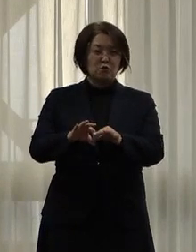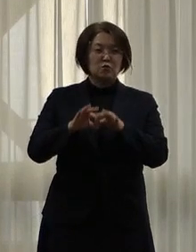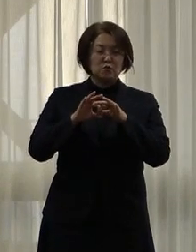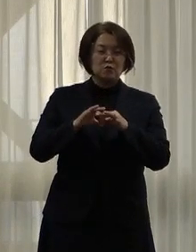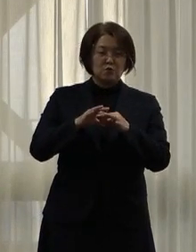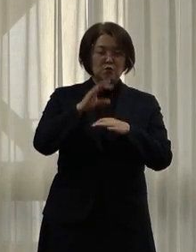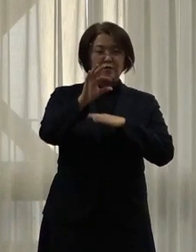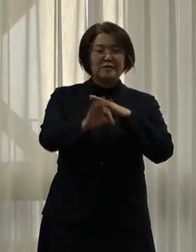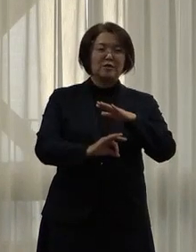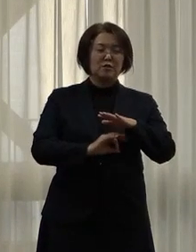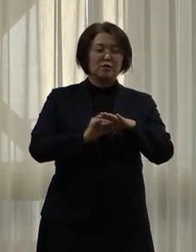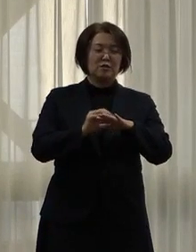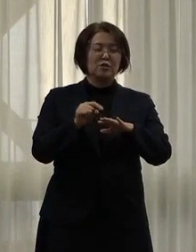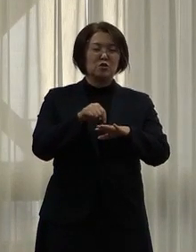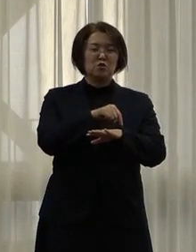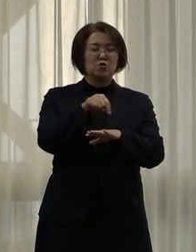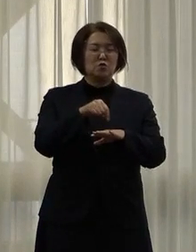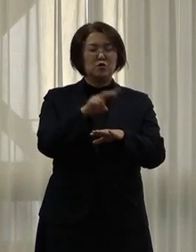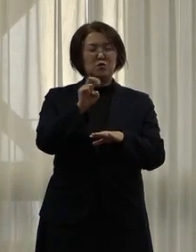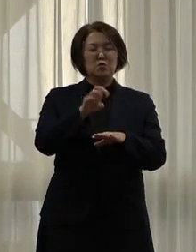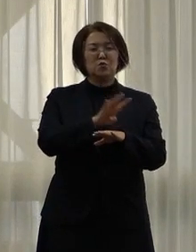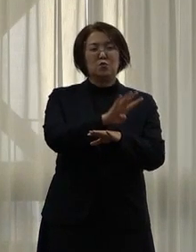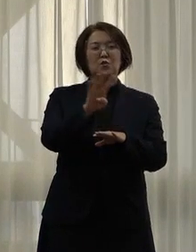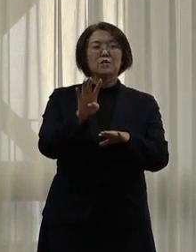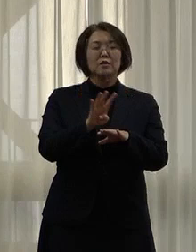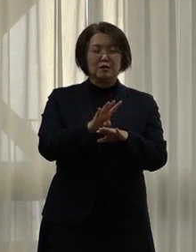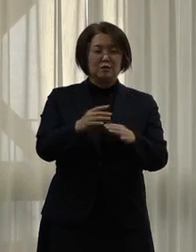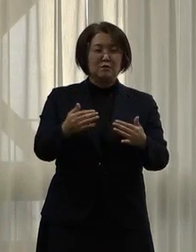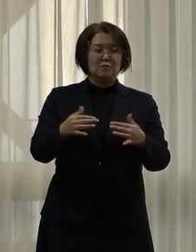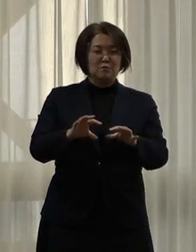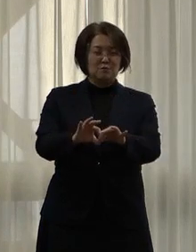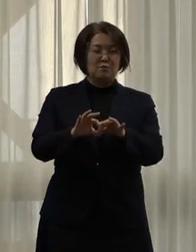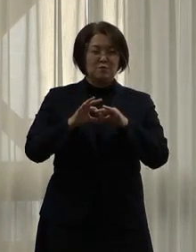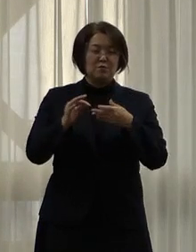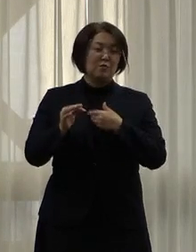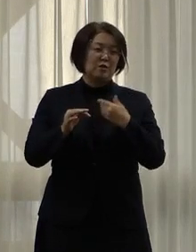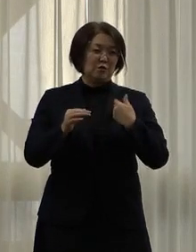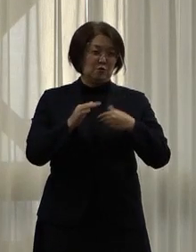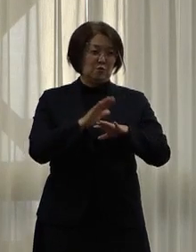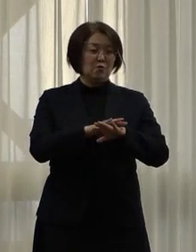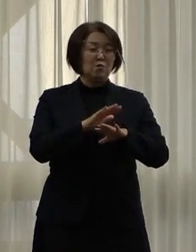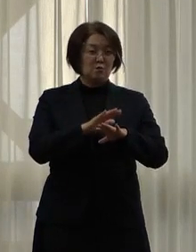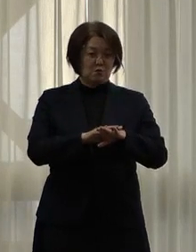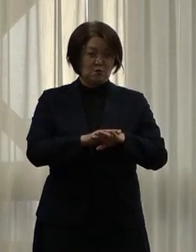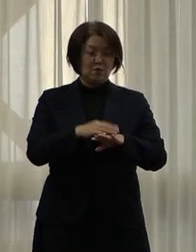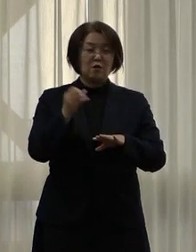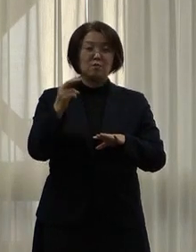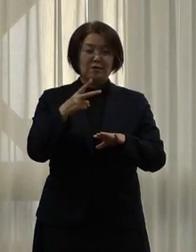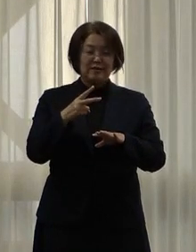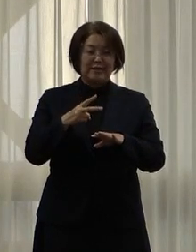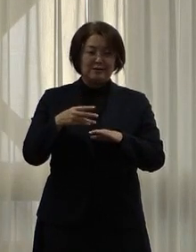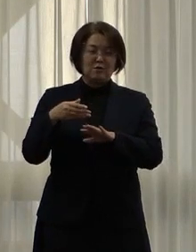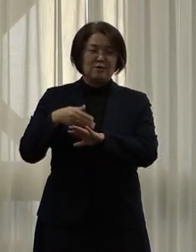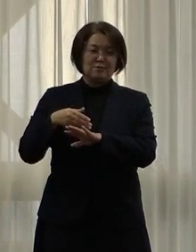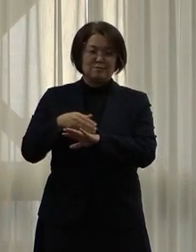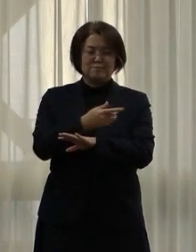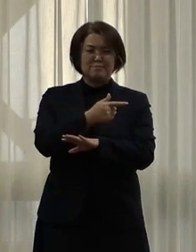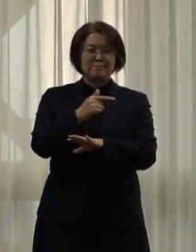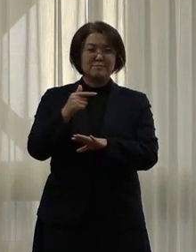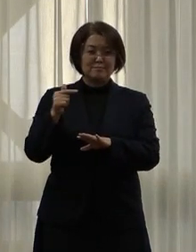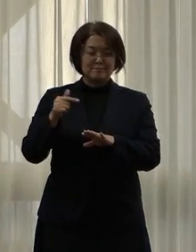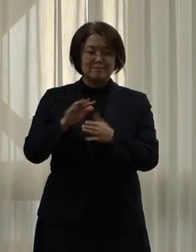体制の整備、そして貿易演習の開催など引き続き県内での発生に備